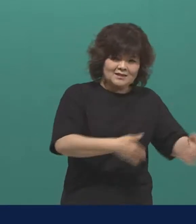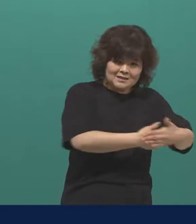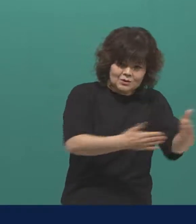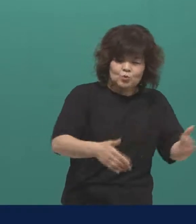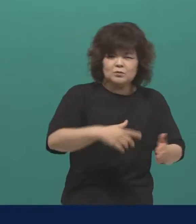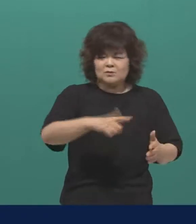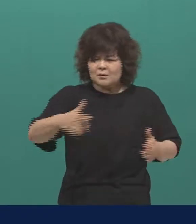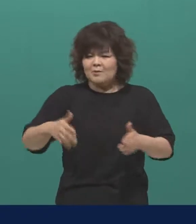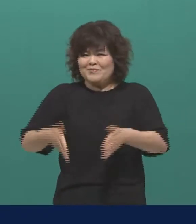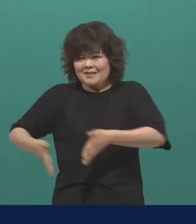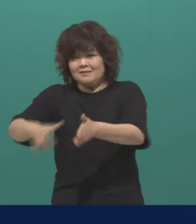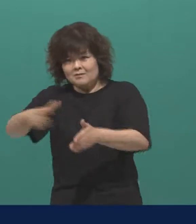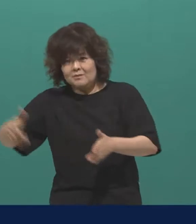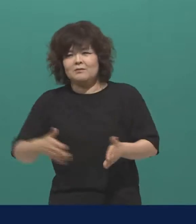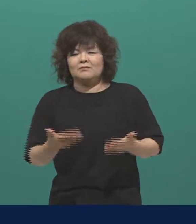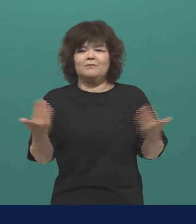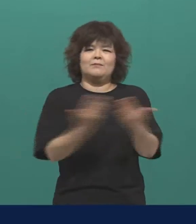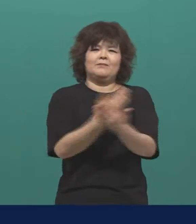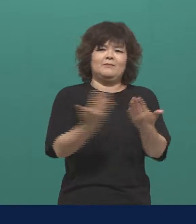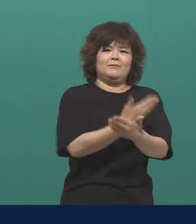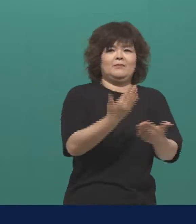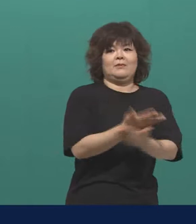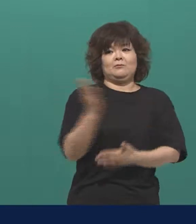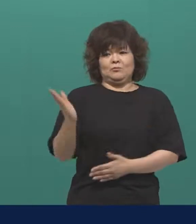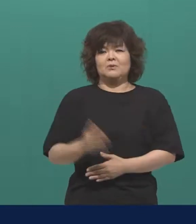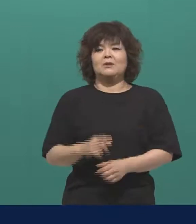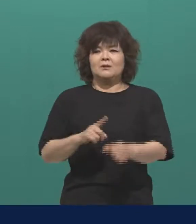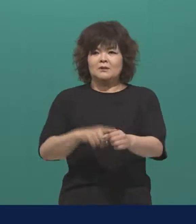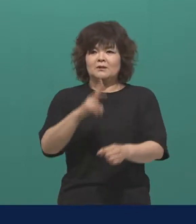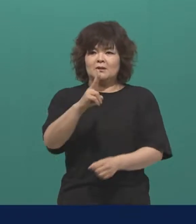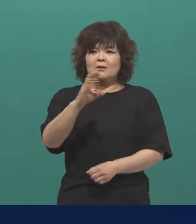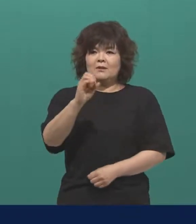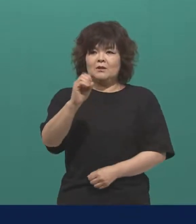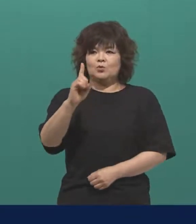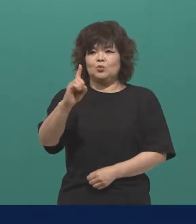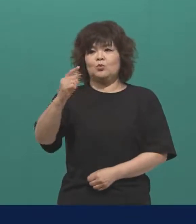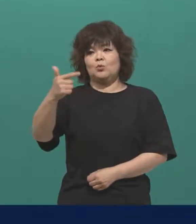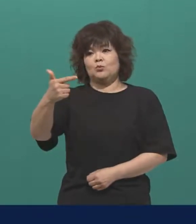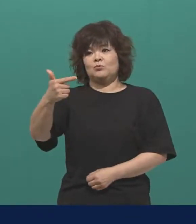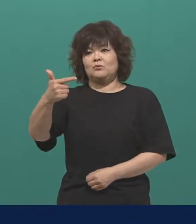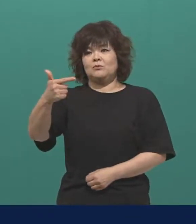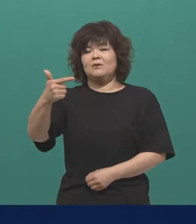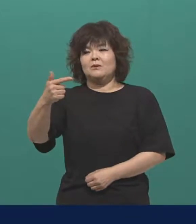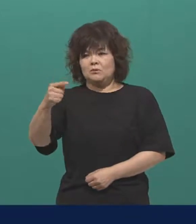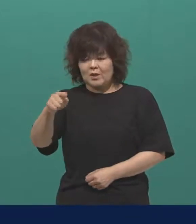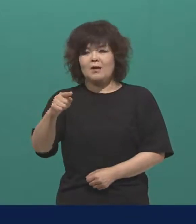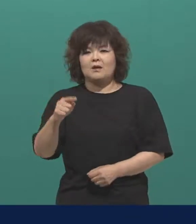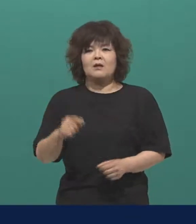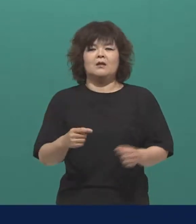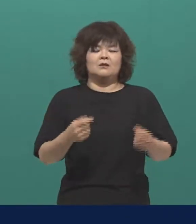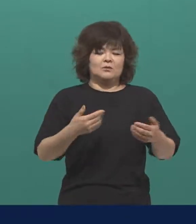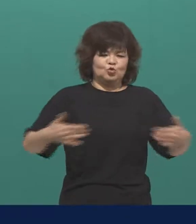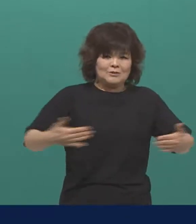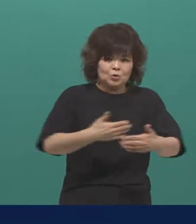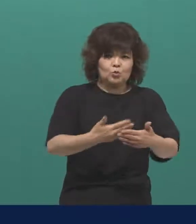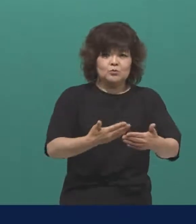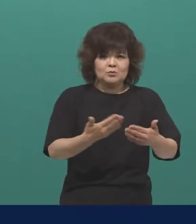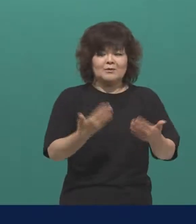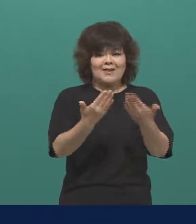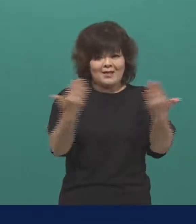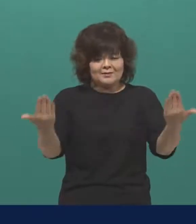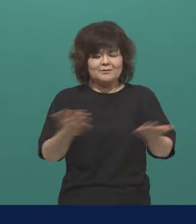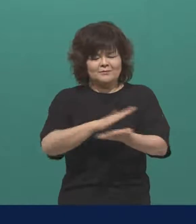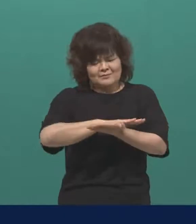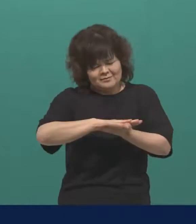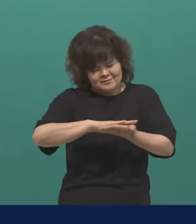ニューアルされることになっていて、 2016年には水族展示